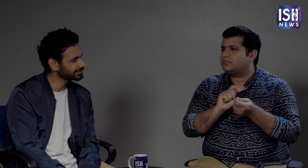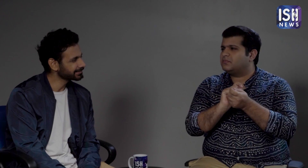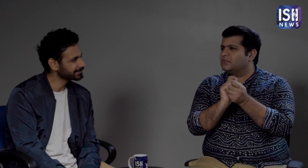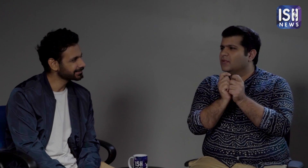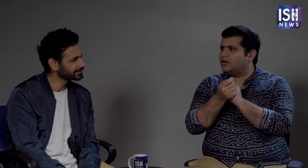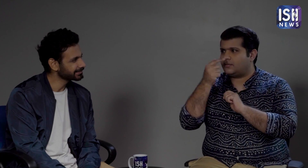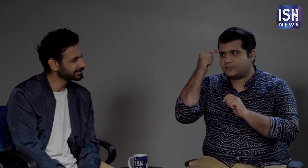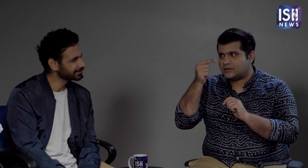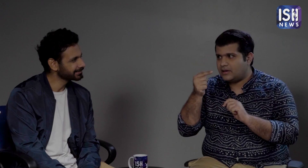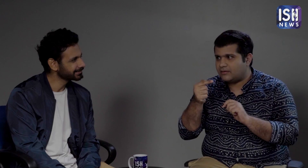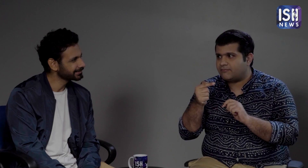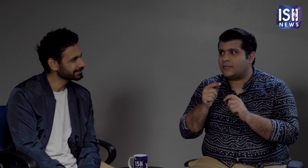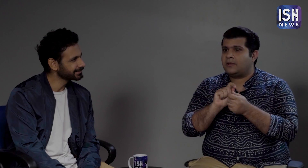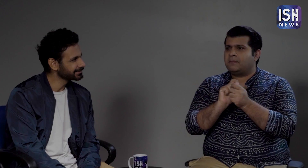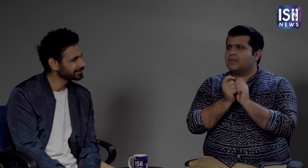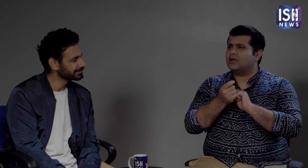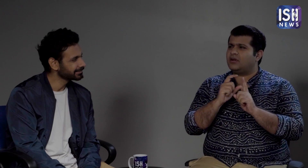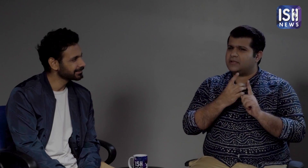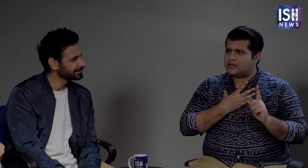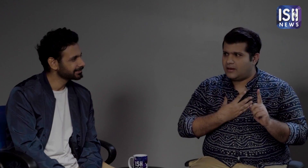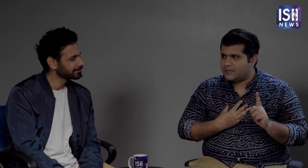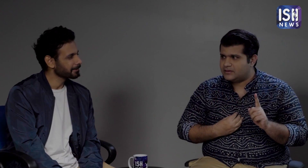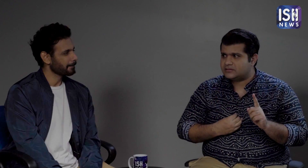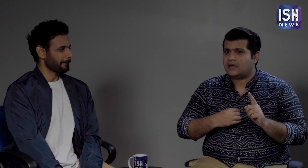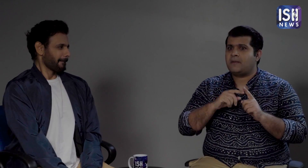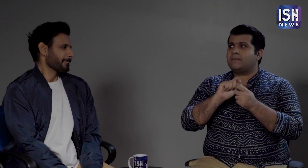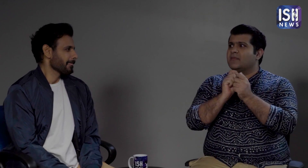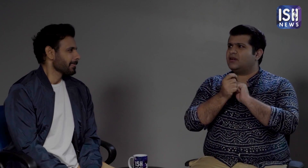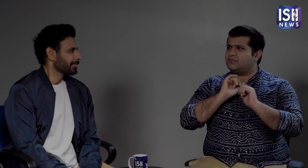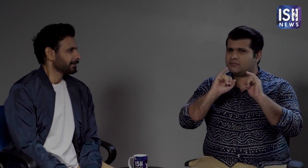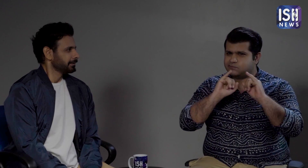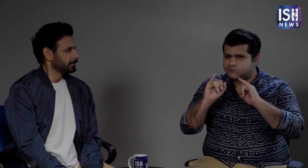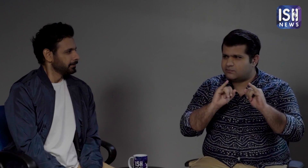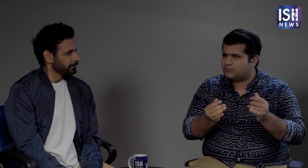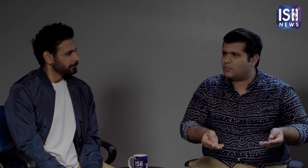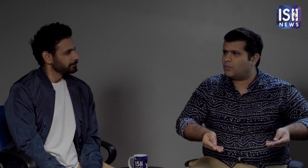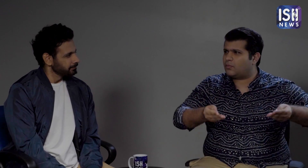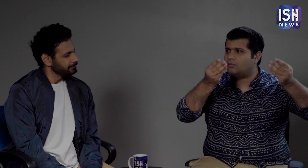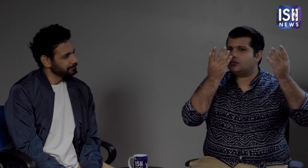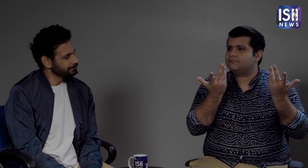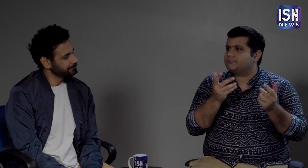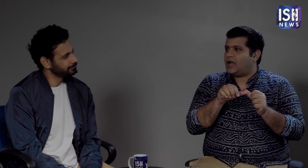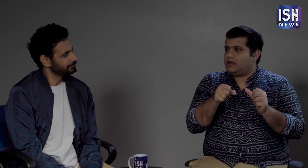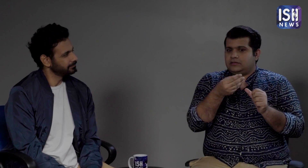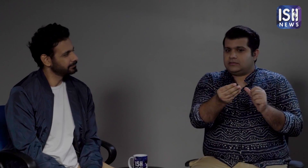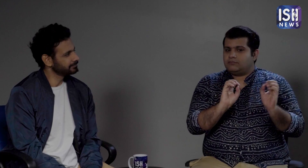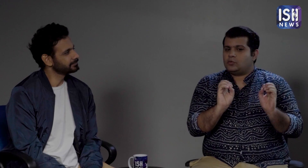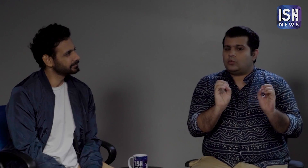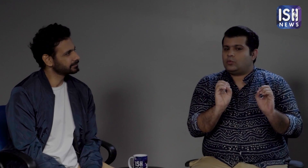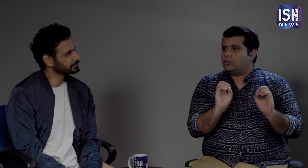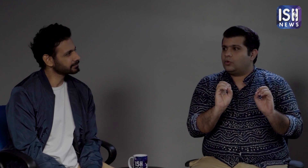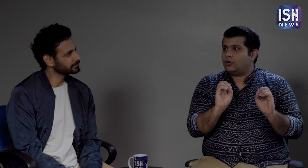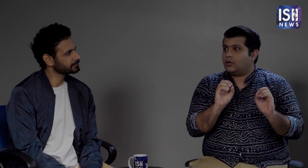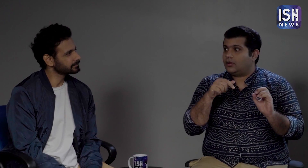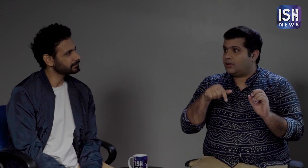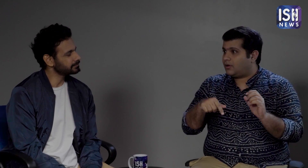देती थी, उनका लाइफ बहुत ही नेगेटिव होता था. आई बी वेरी ऑनेस्ट, वो लोग डिप्रेस होते थे. वो लोग जब देखो तभी तू